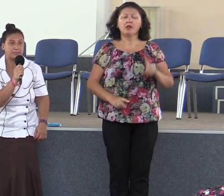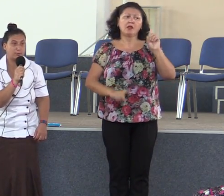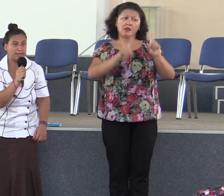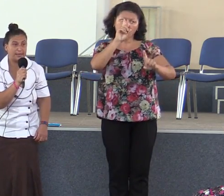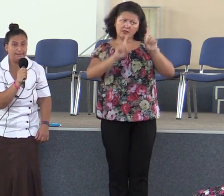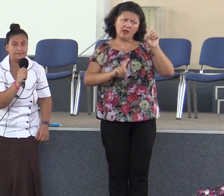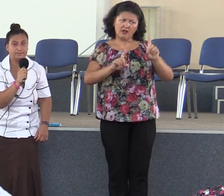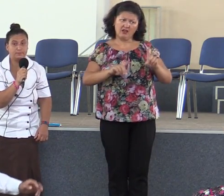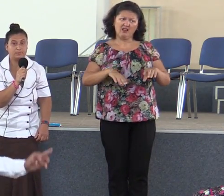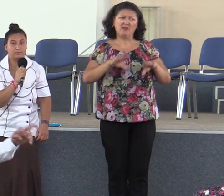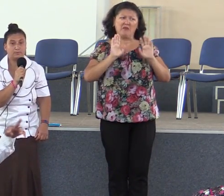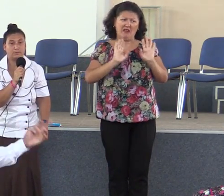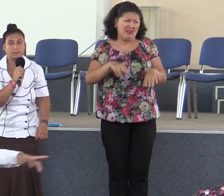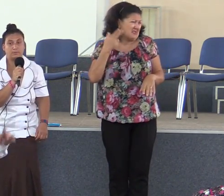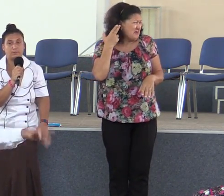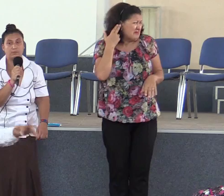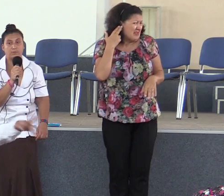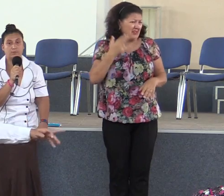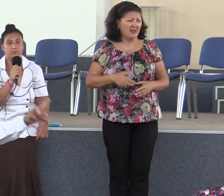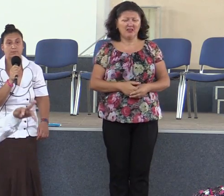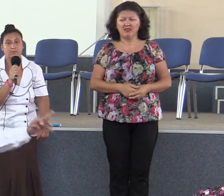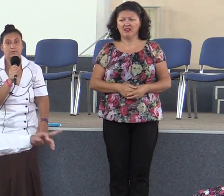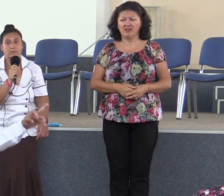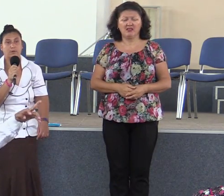Dacă mă lasă urechea,